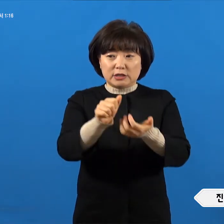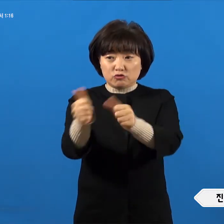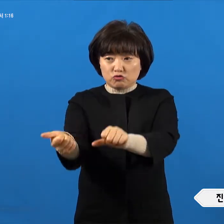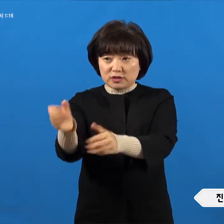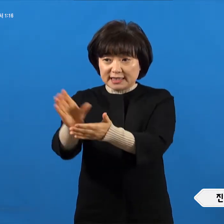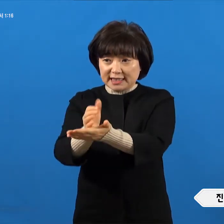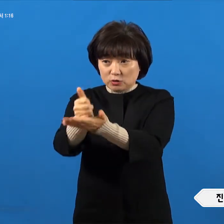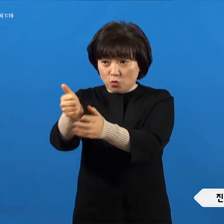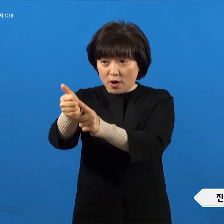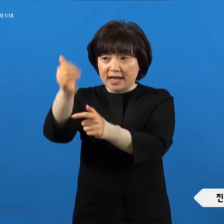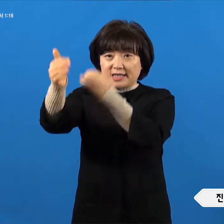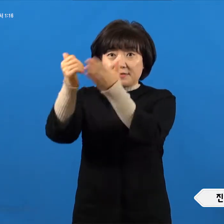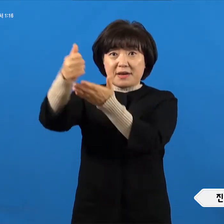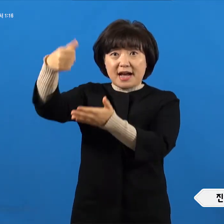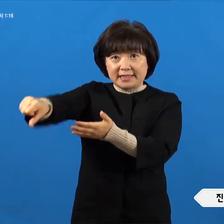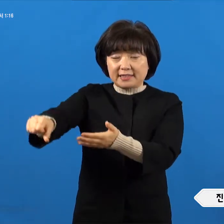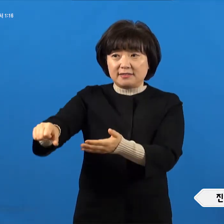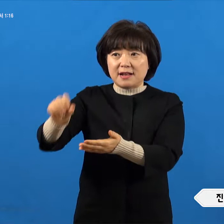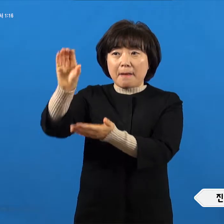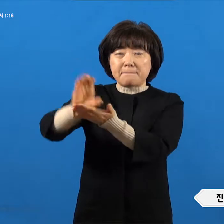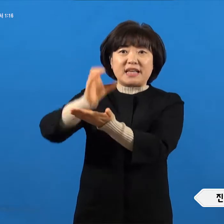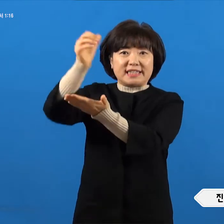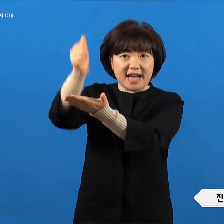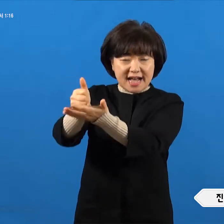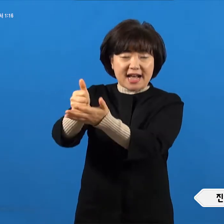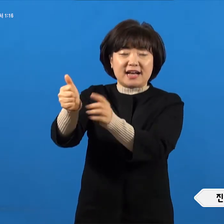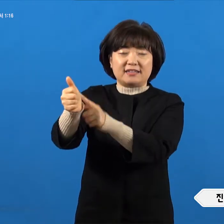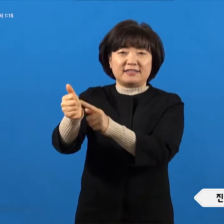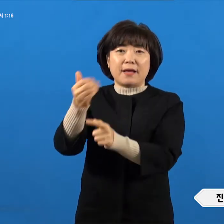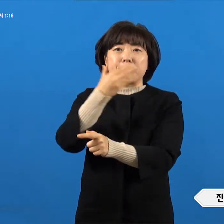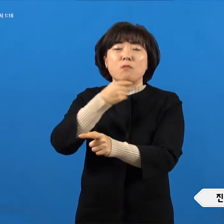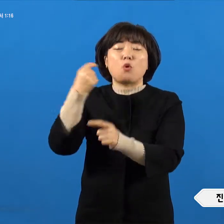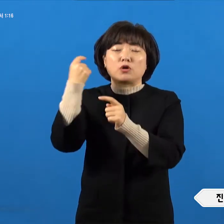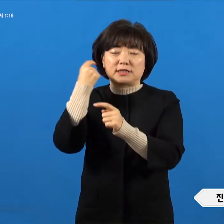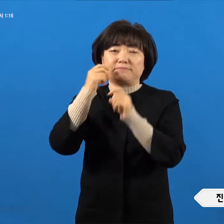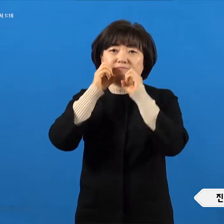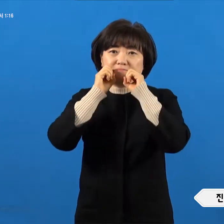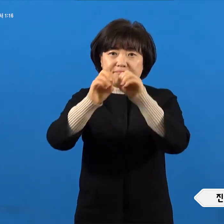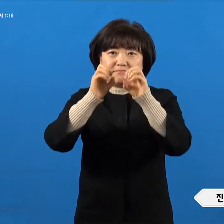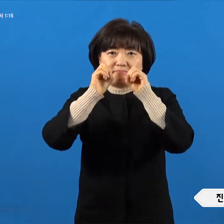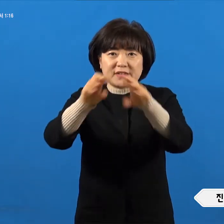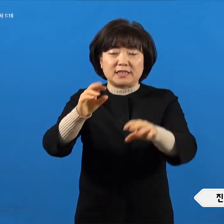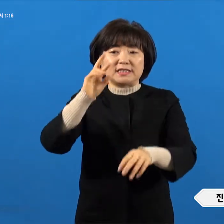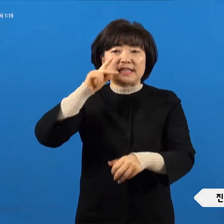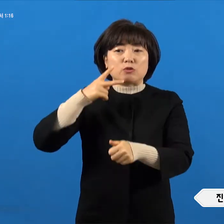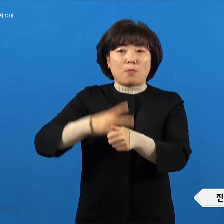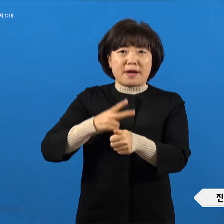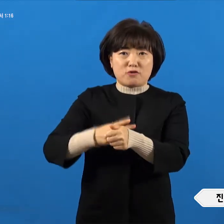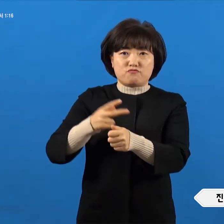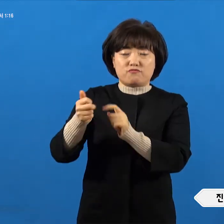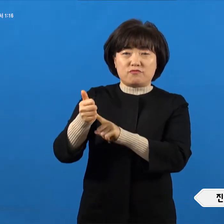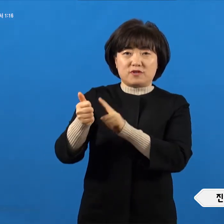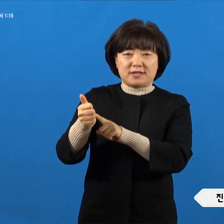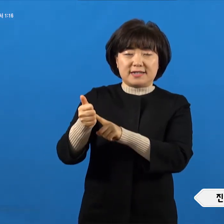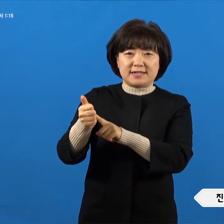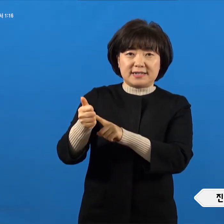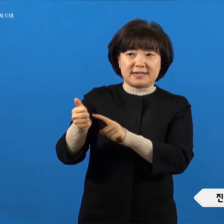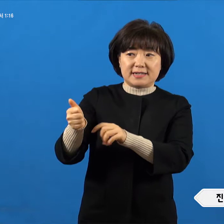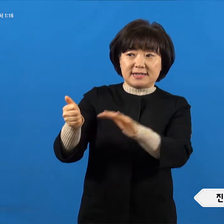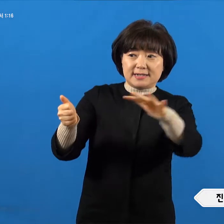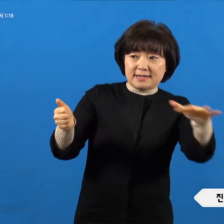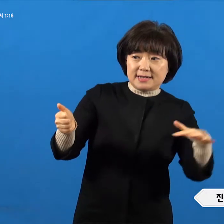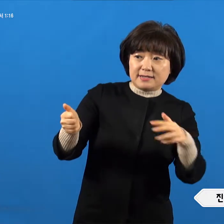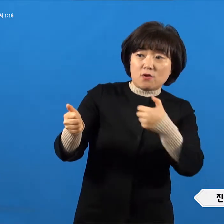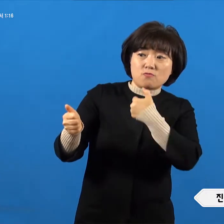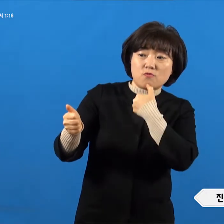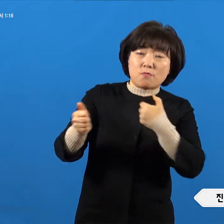그리스도가 하나님의 아들이시고 메시아가 된다는 이 복음의 메시지를 전달하는 사도 바울과 그의 사람들을 향해서